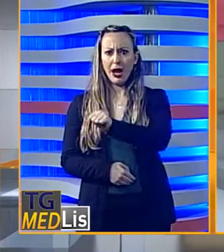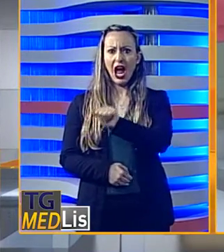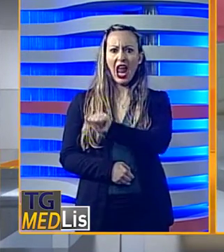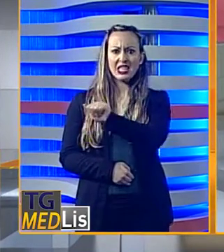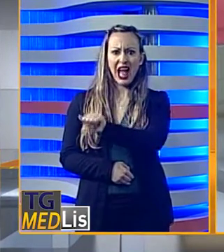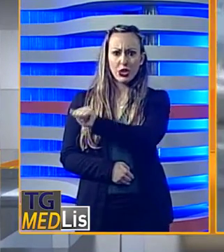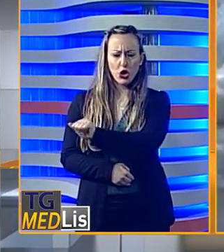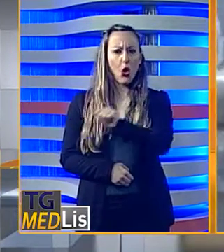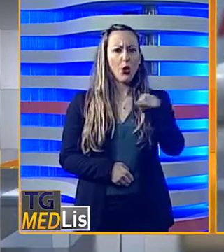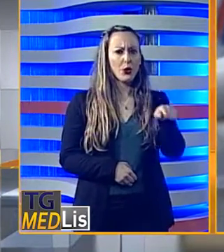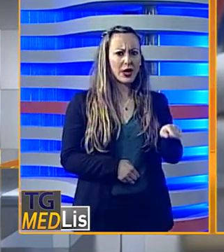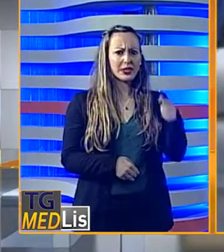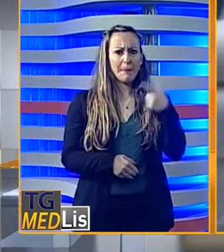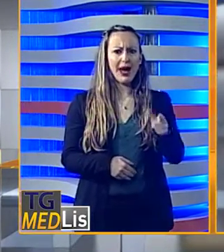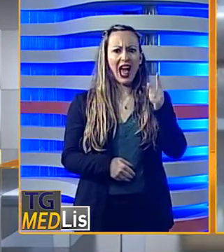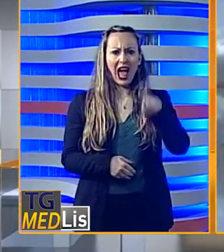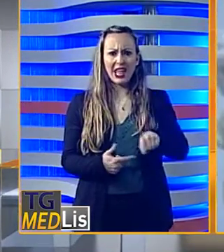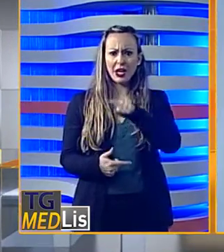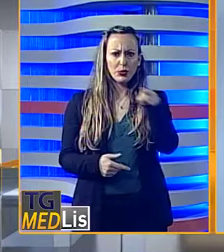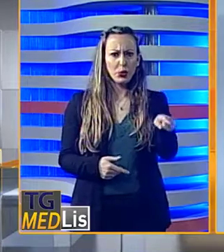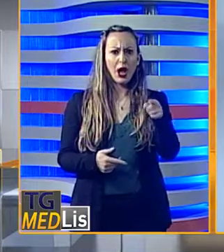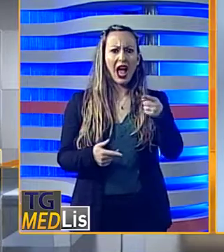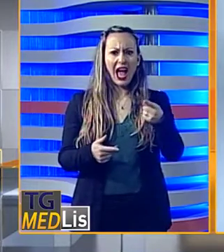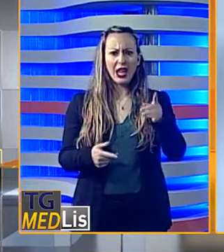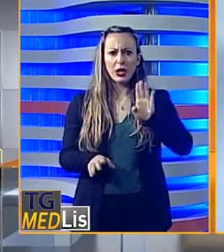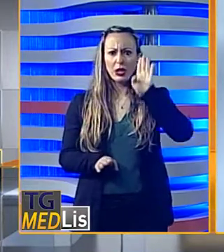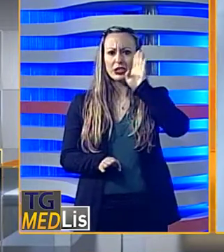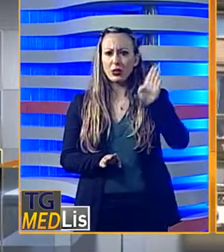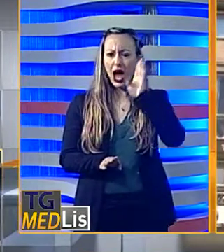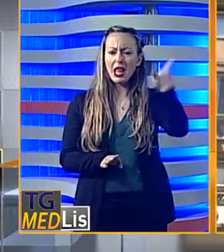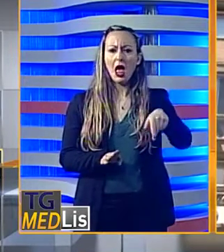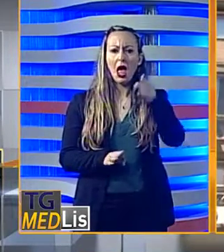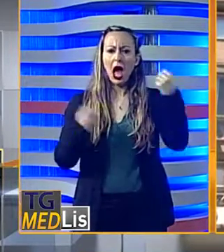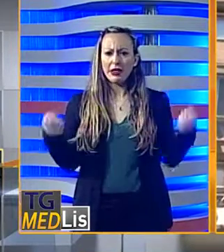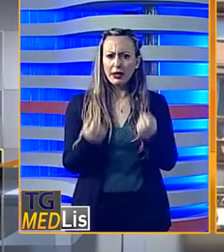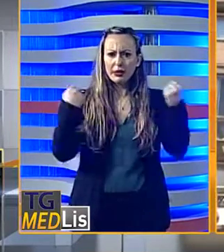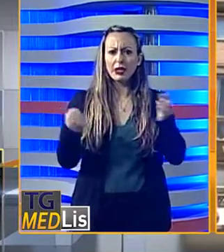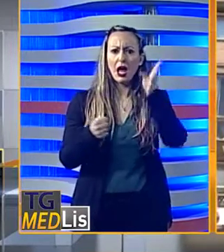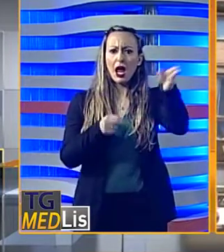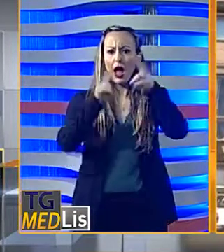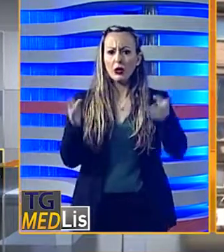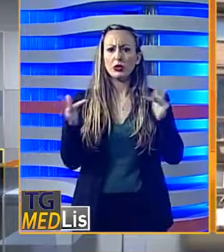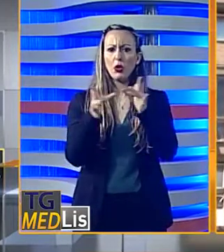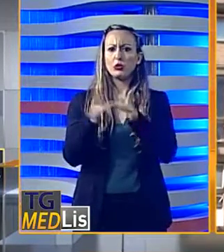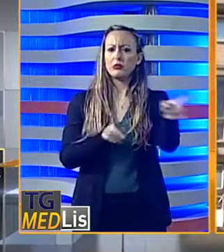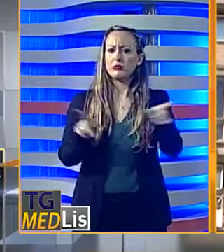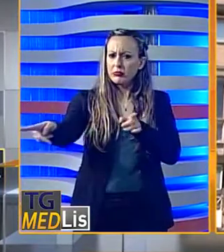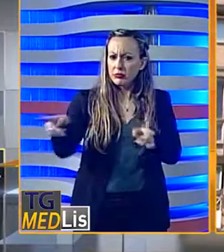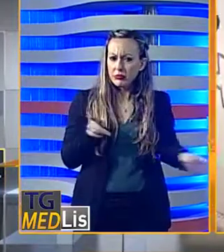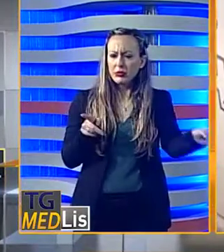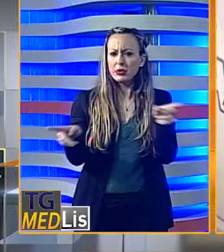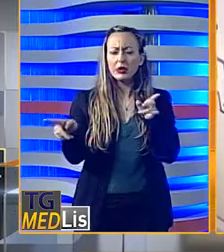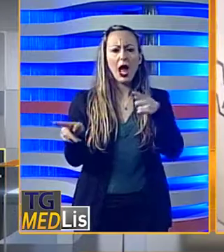attualmente indagato anche per avere svolto consulenze, attività privata, nonostante il contratto in esclusiva con